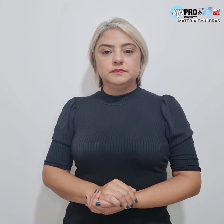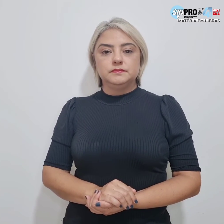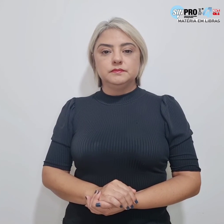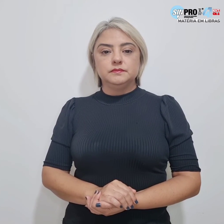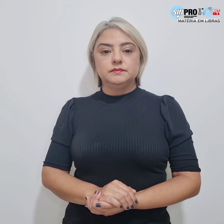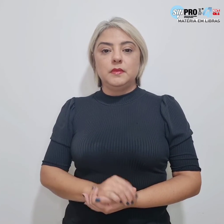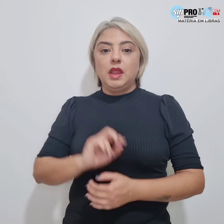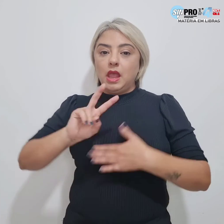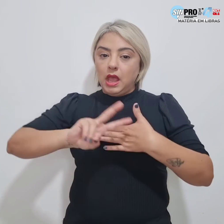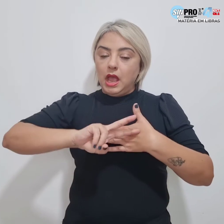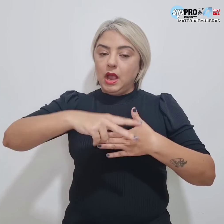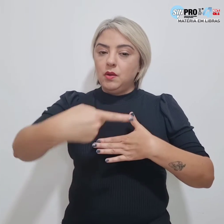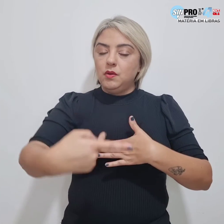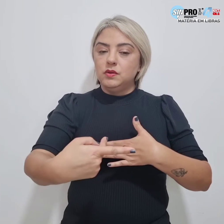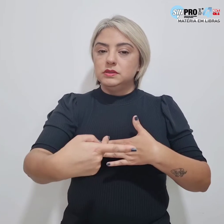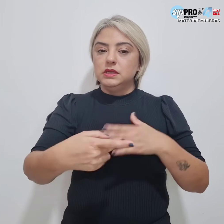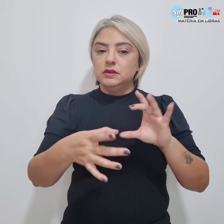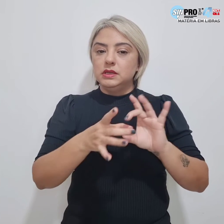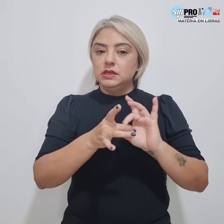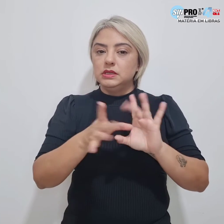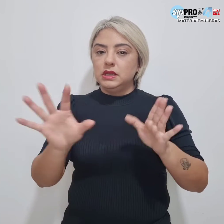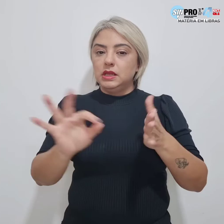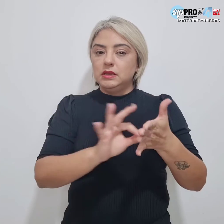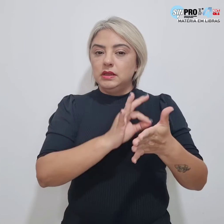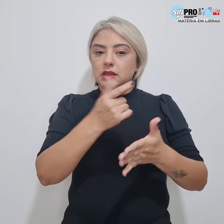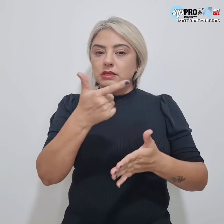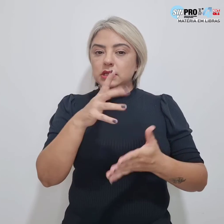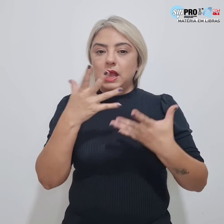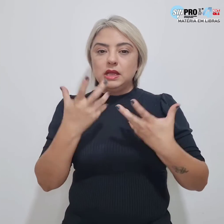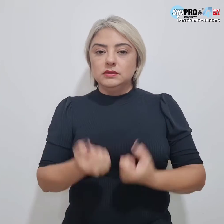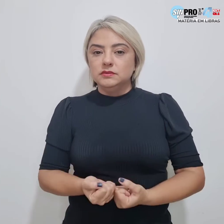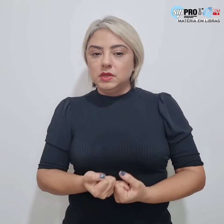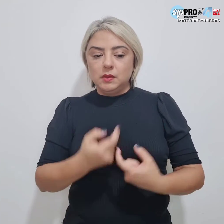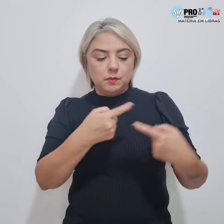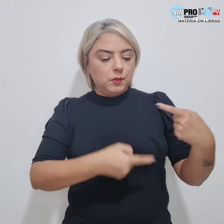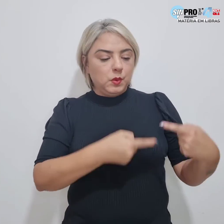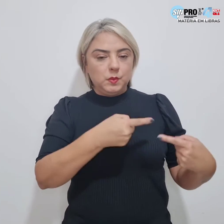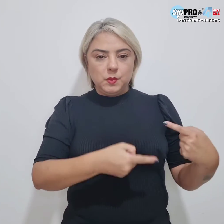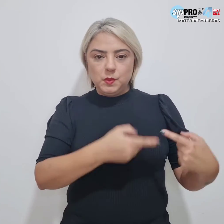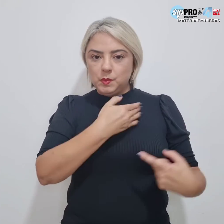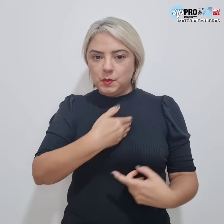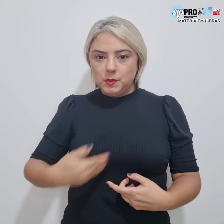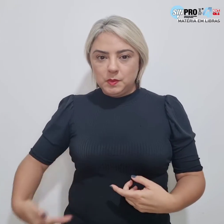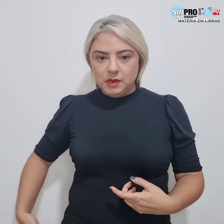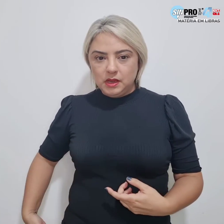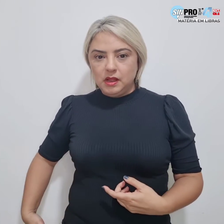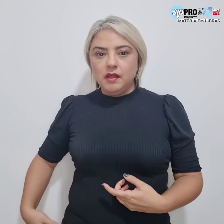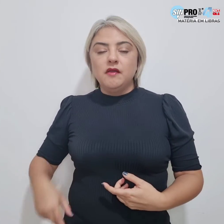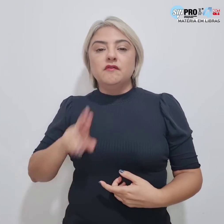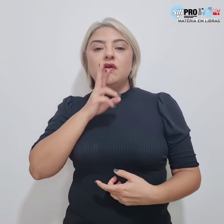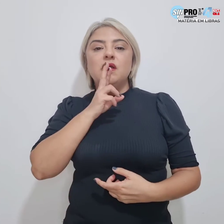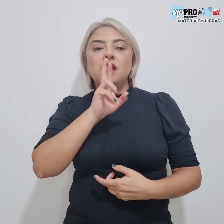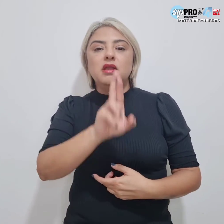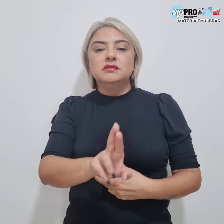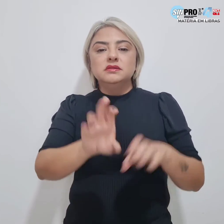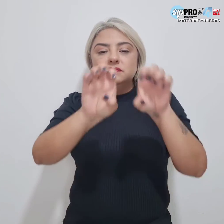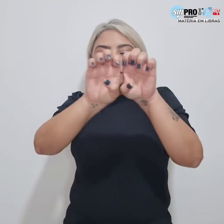A consequência da abolição realizada sem a adoção de nenhuma política pública resultou na estrutura